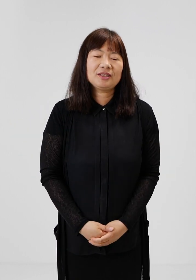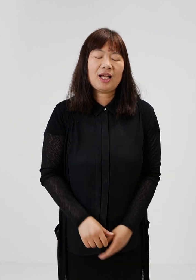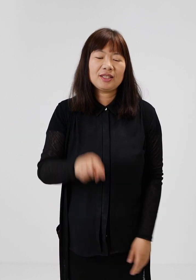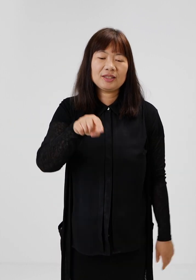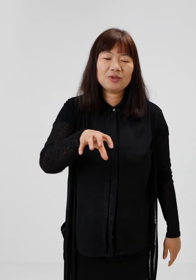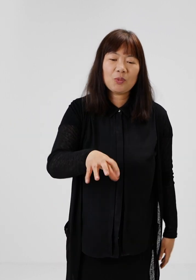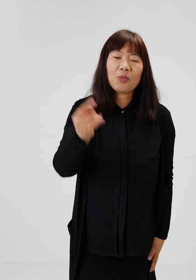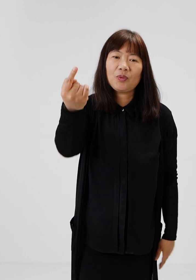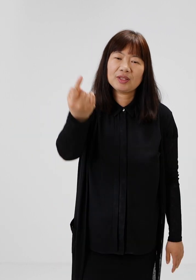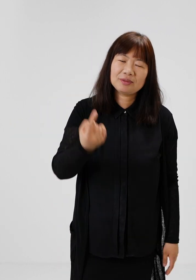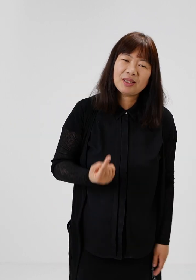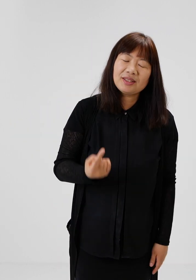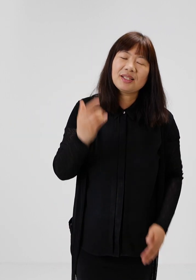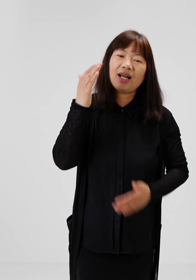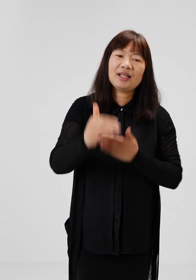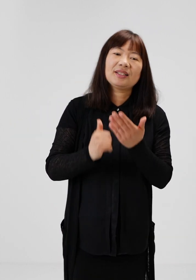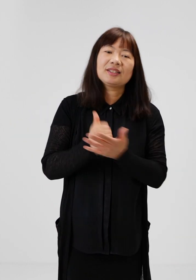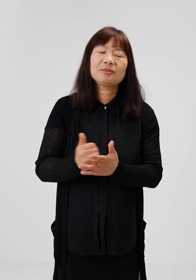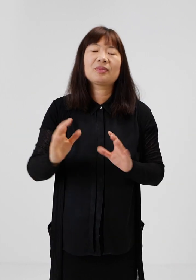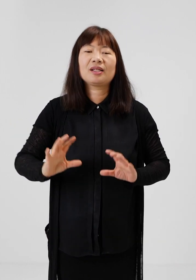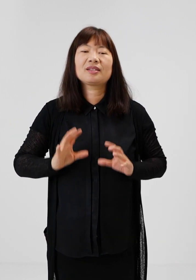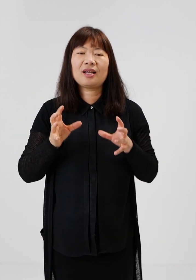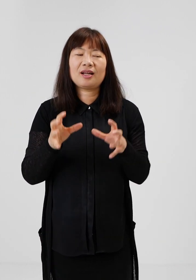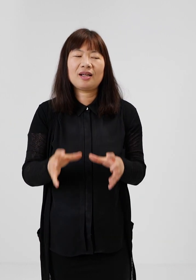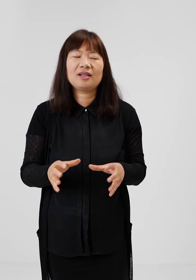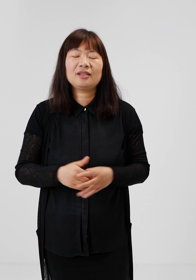이곳에 임하신 하나님의 나라.